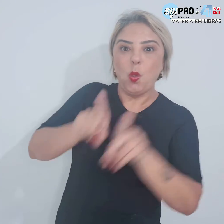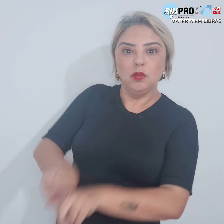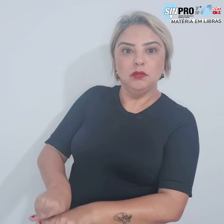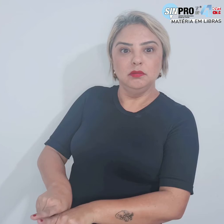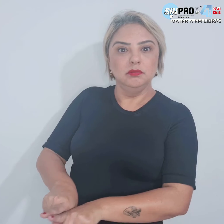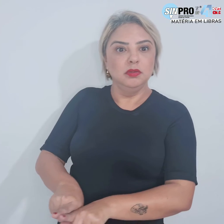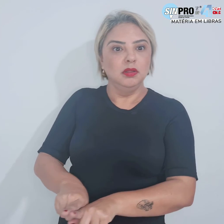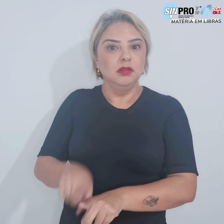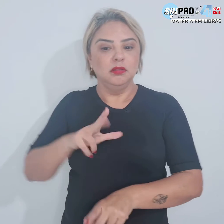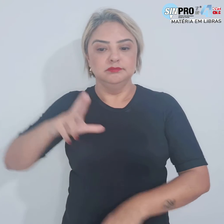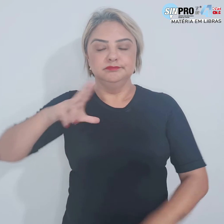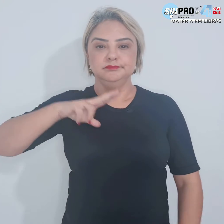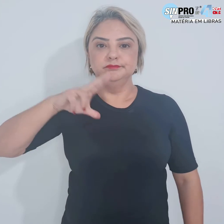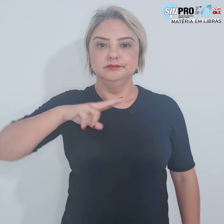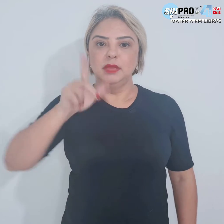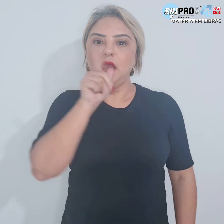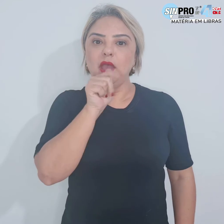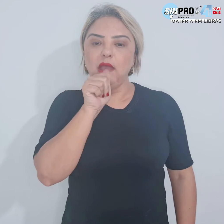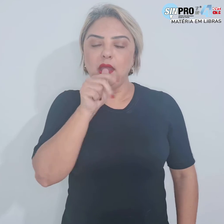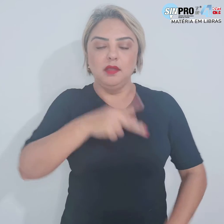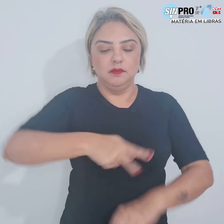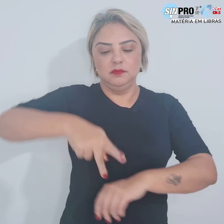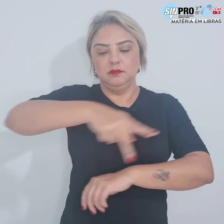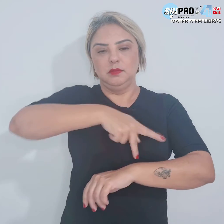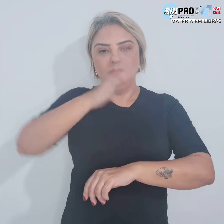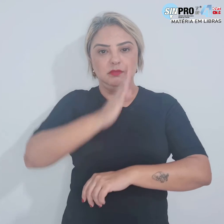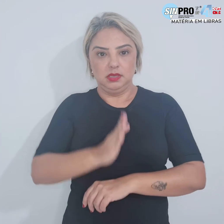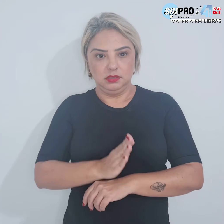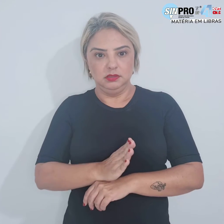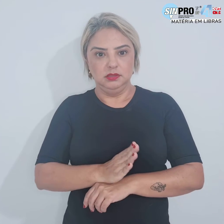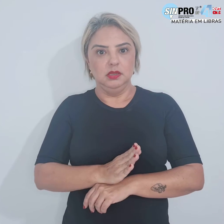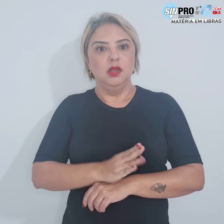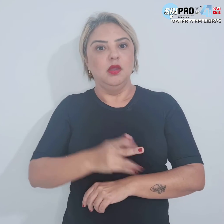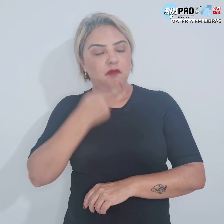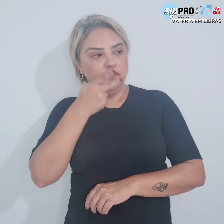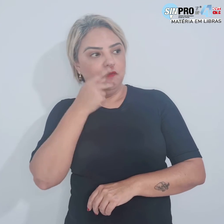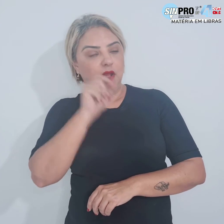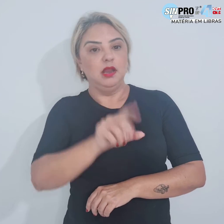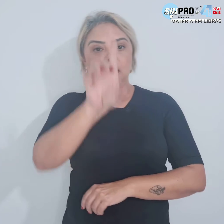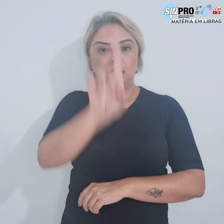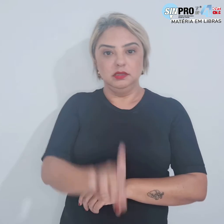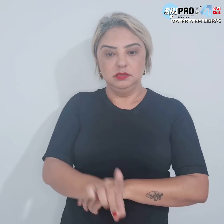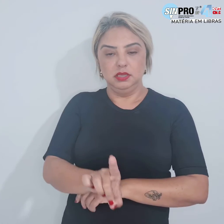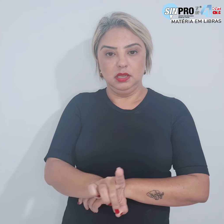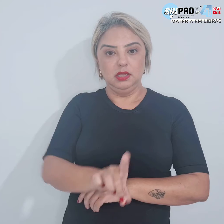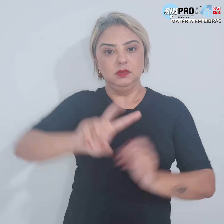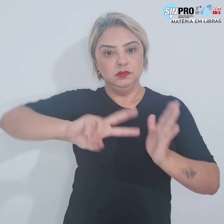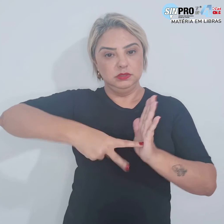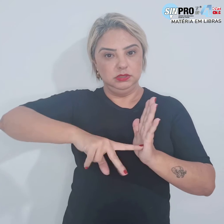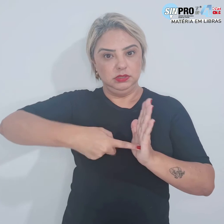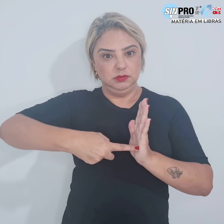de privatização da água no país, adverte a diretoria colegiada do